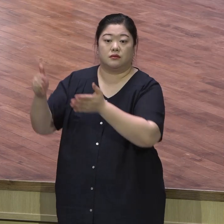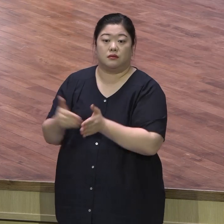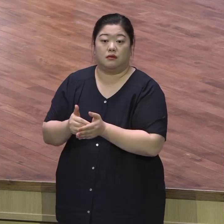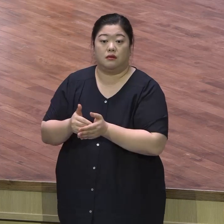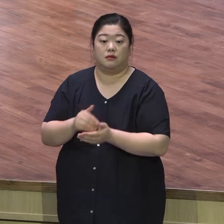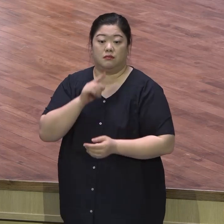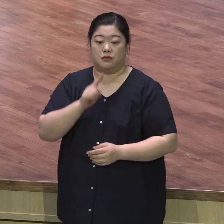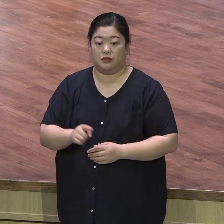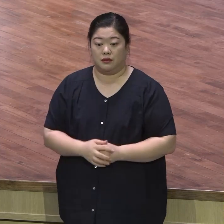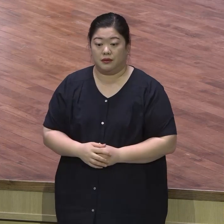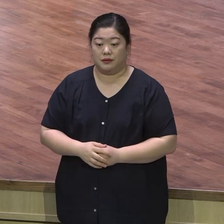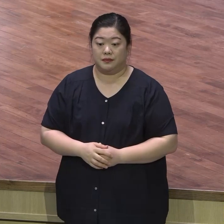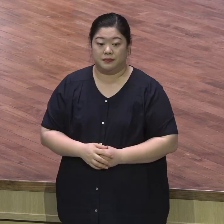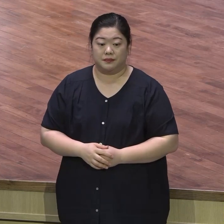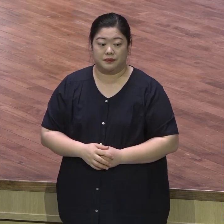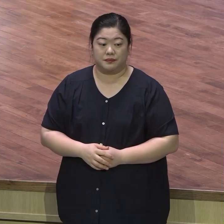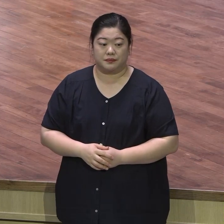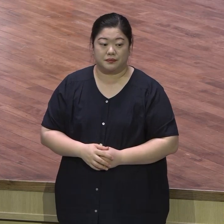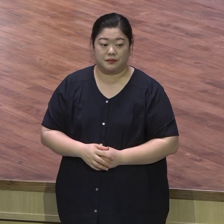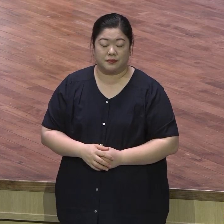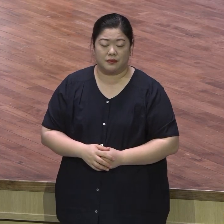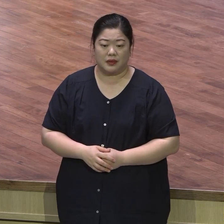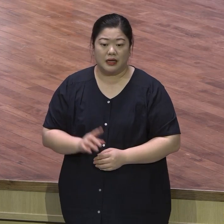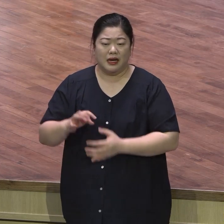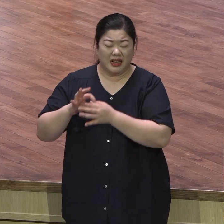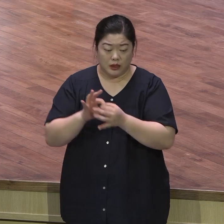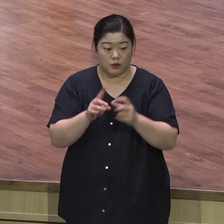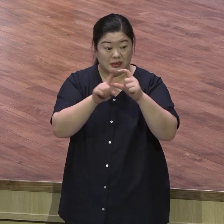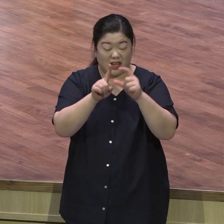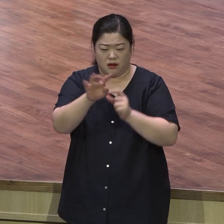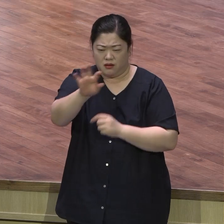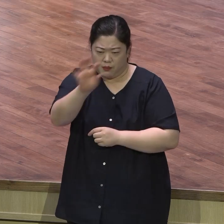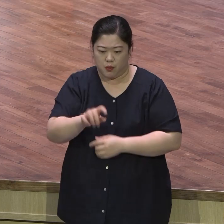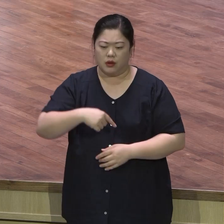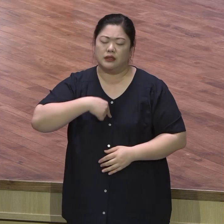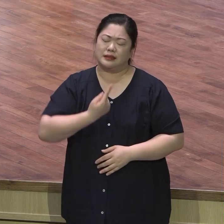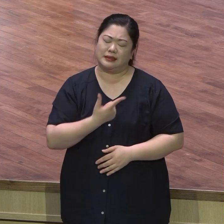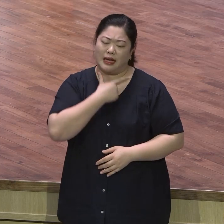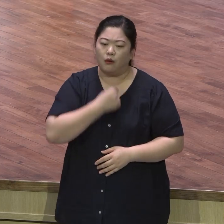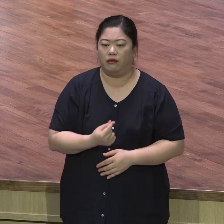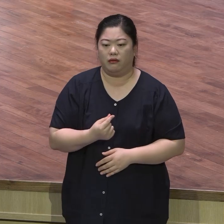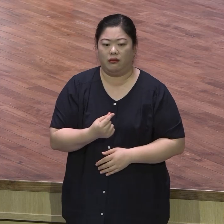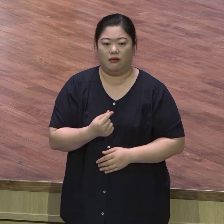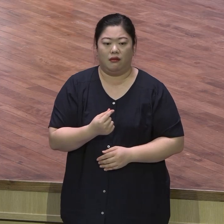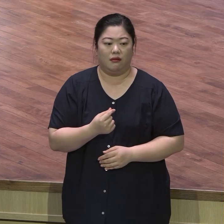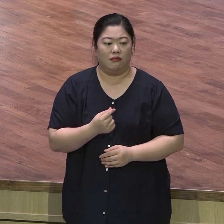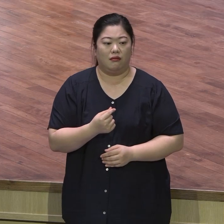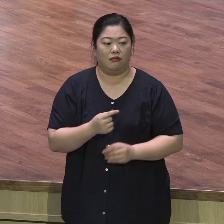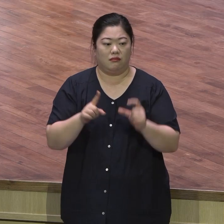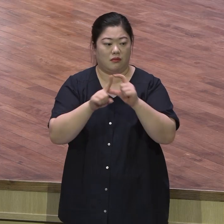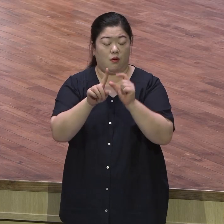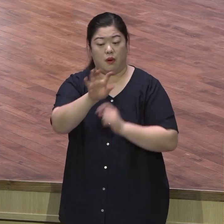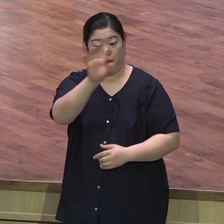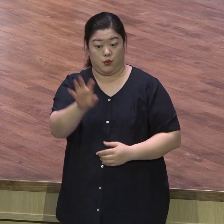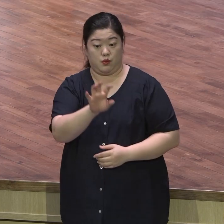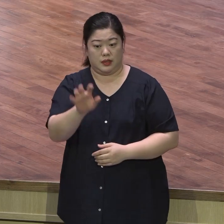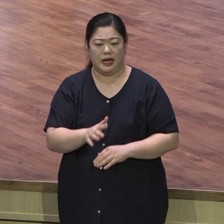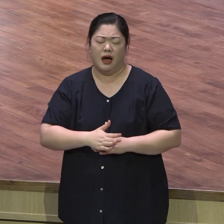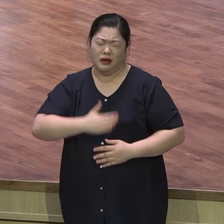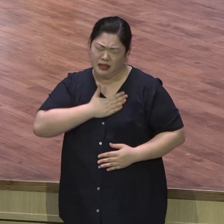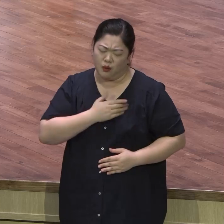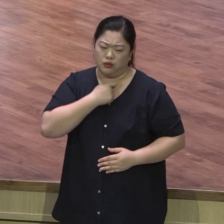오늘 본문에는 이렇게 자원하는 것에 대해서 반복적으로 말씀하셨습니다. 자원하는 것.